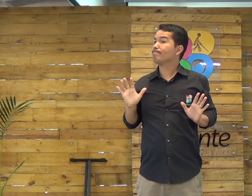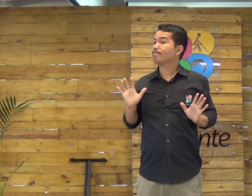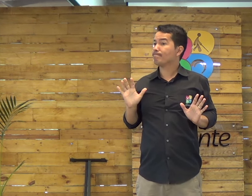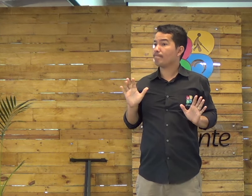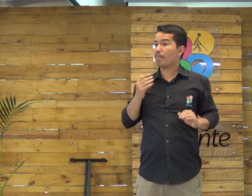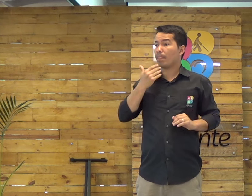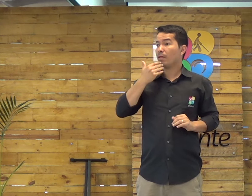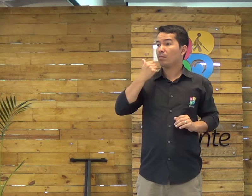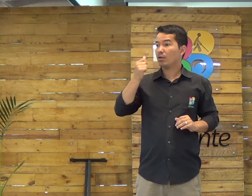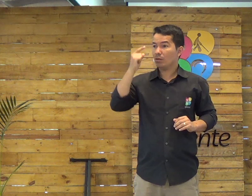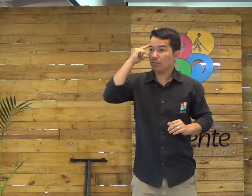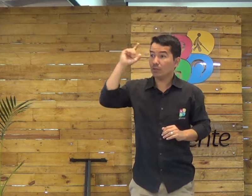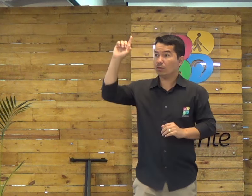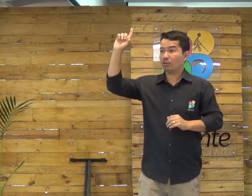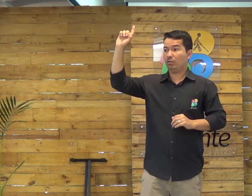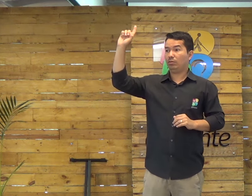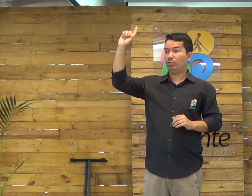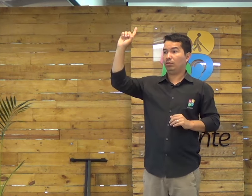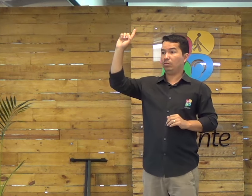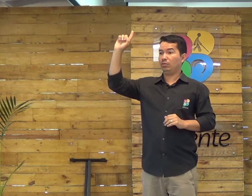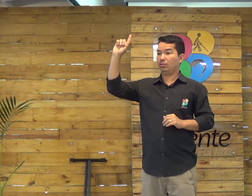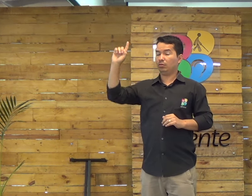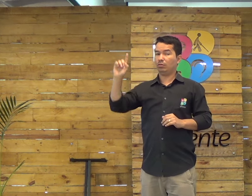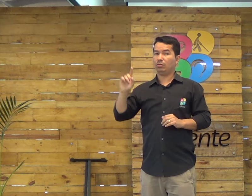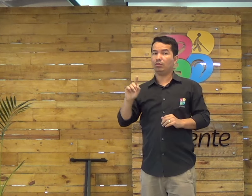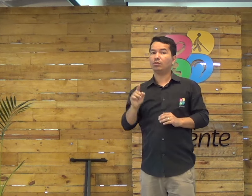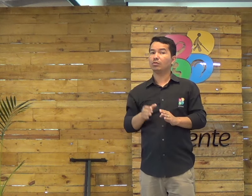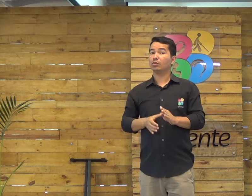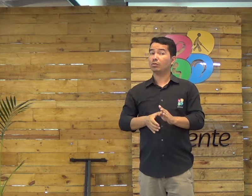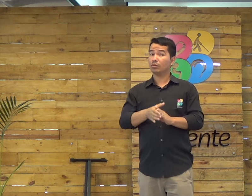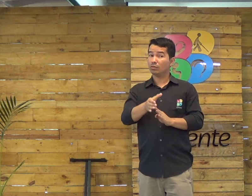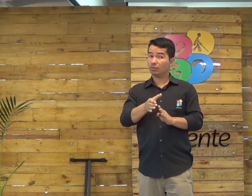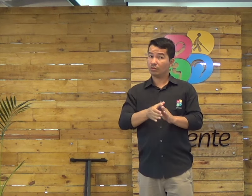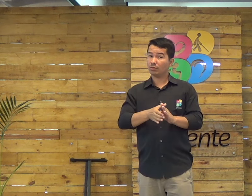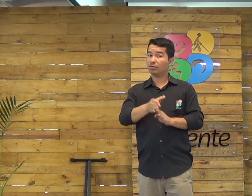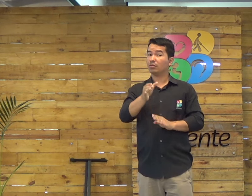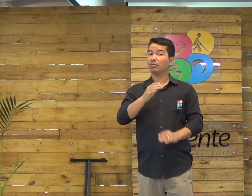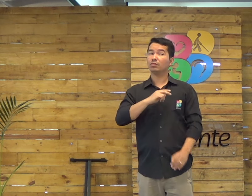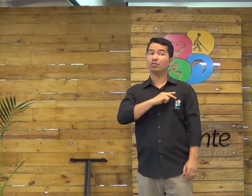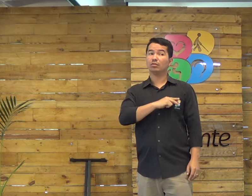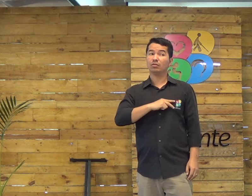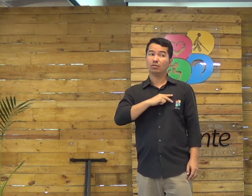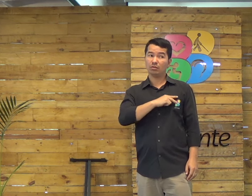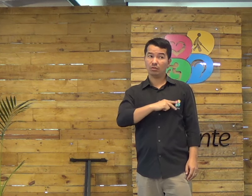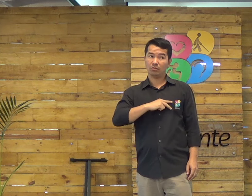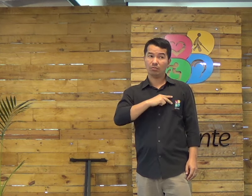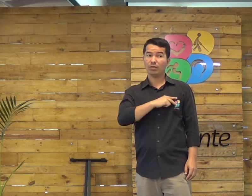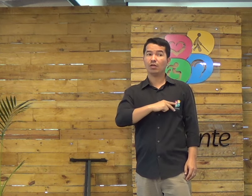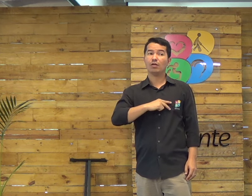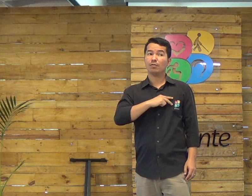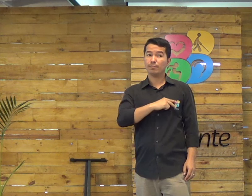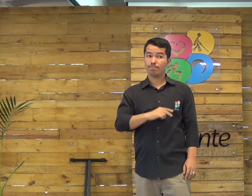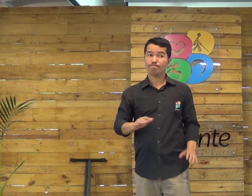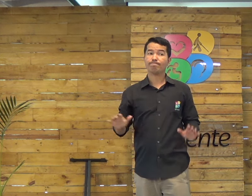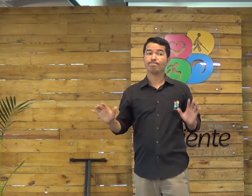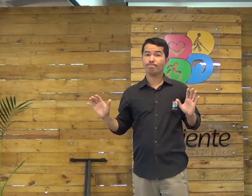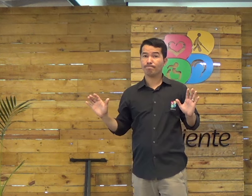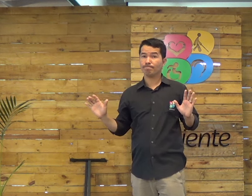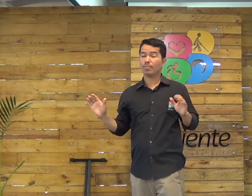É melhor você pensar nas coisas do alto, pense em Deus. É um conselho para vocês. É um conselho de